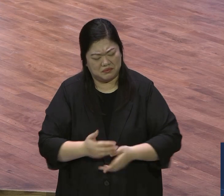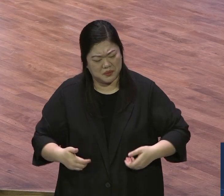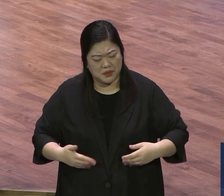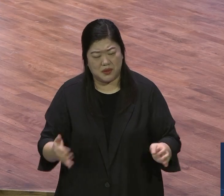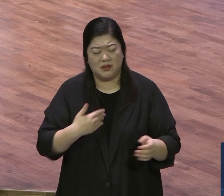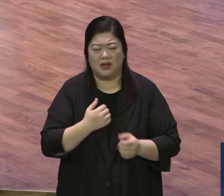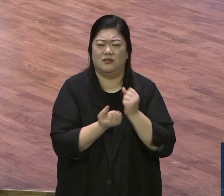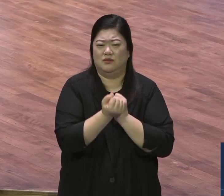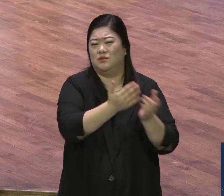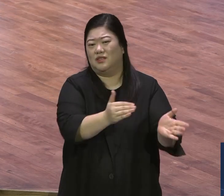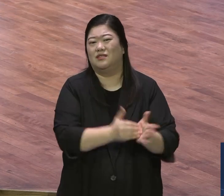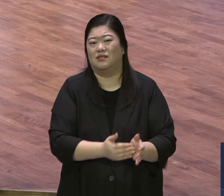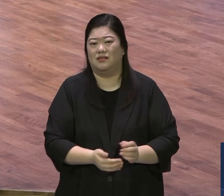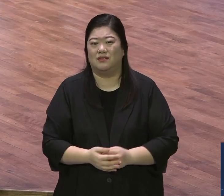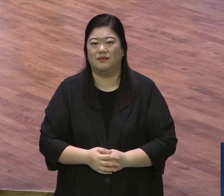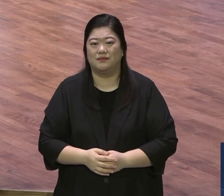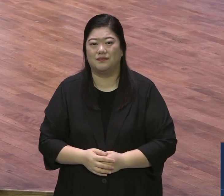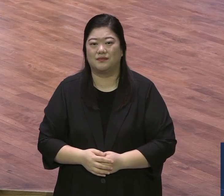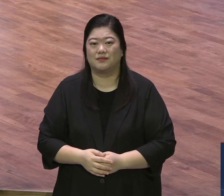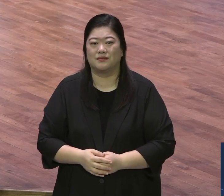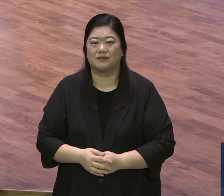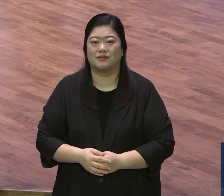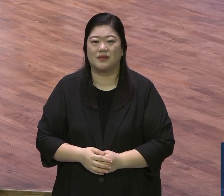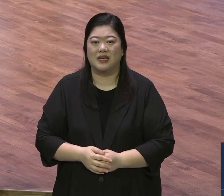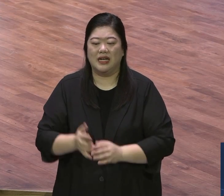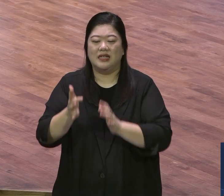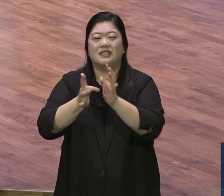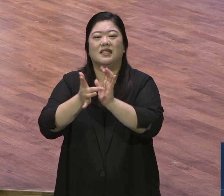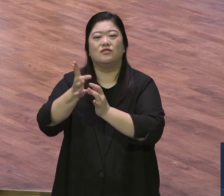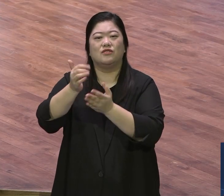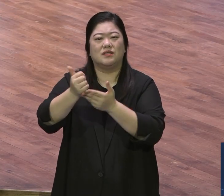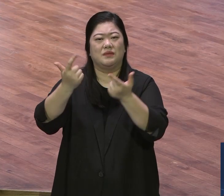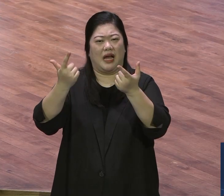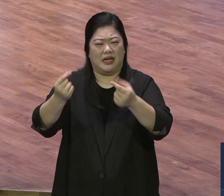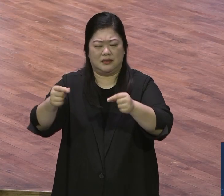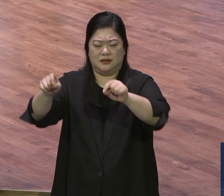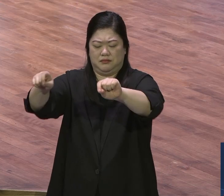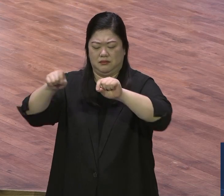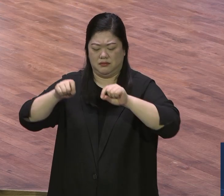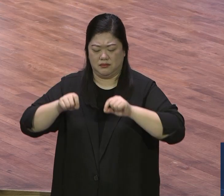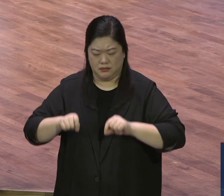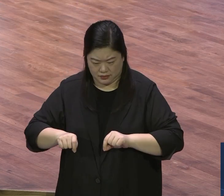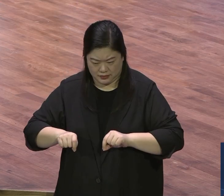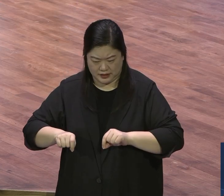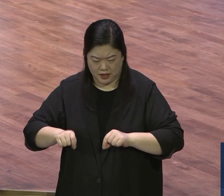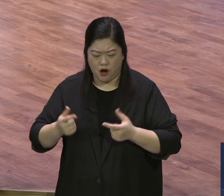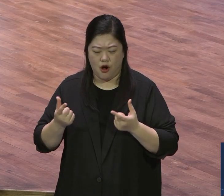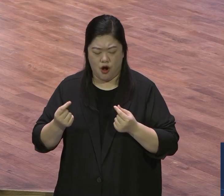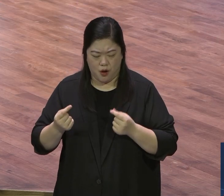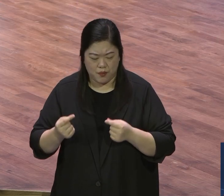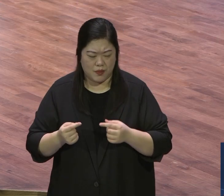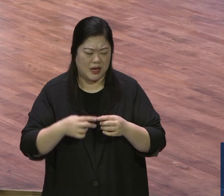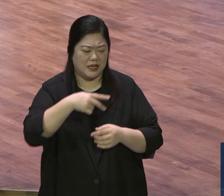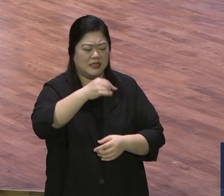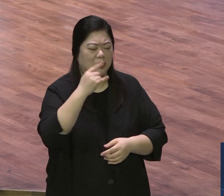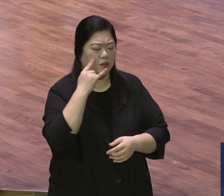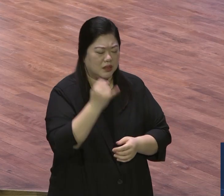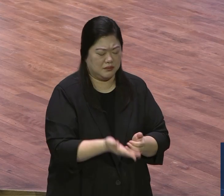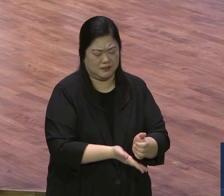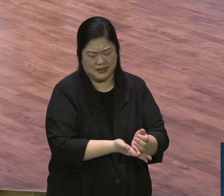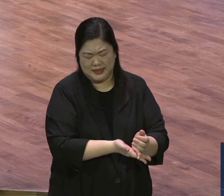주님처럼 한 달만 성겨봐 어떻게 어떤 일이라는가 욕을 하든지 상대 반응과 상관없이 한 달만 성겨보라고